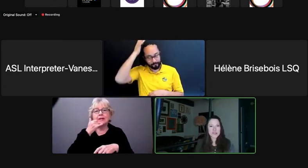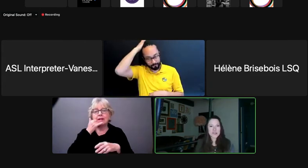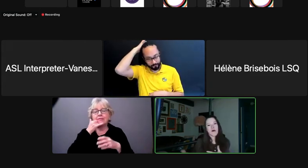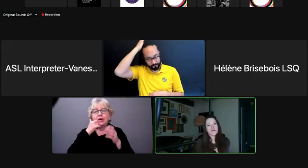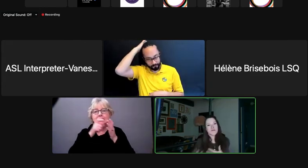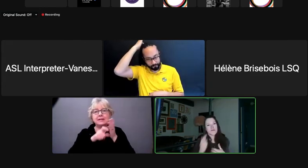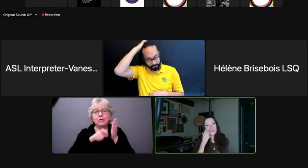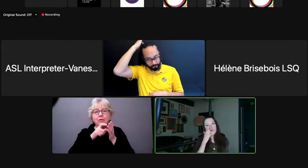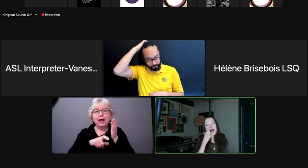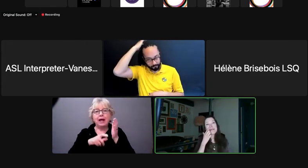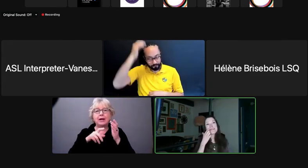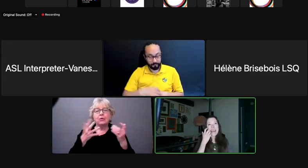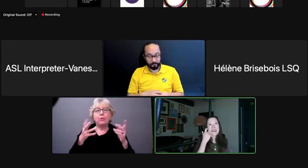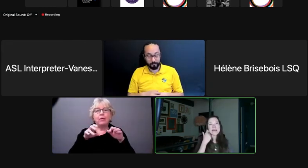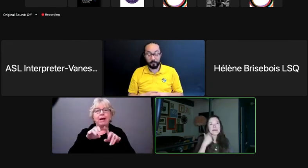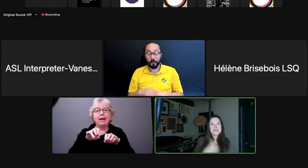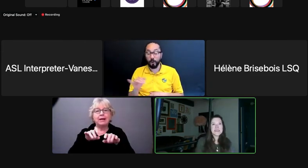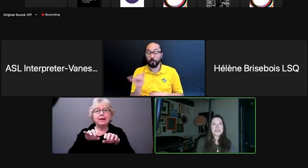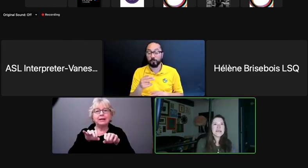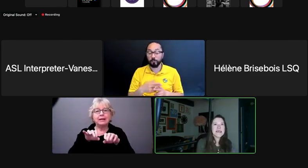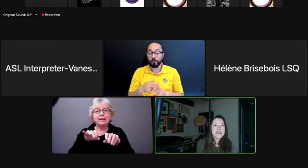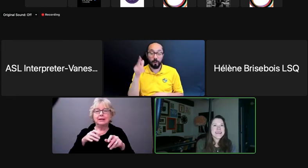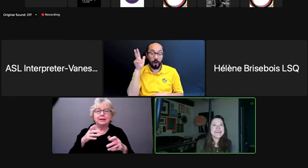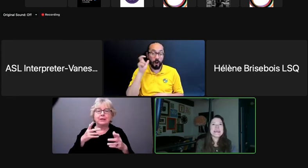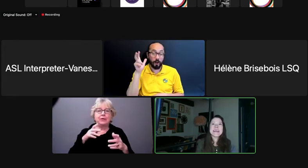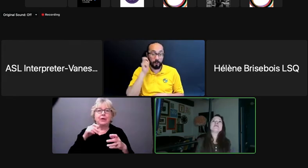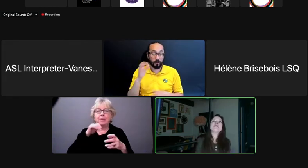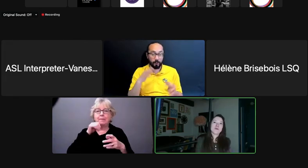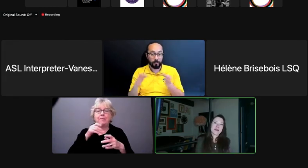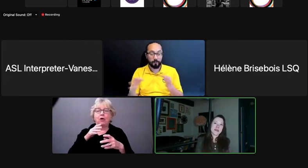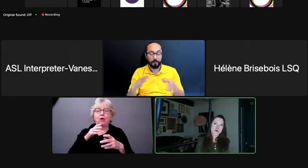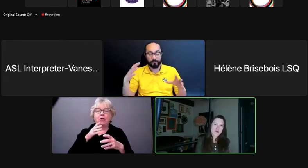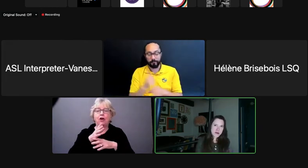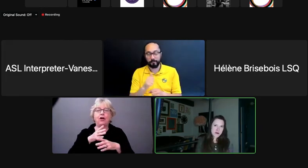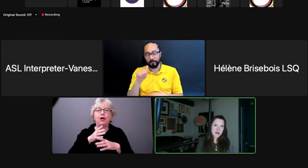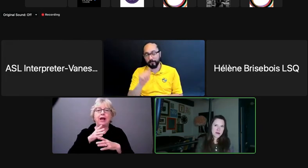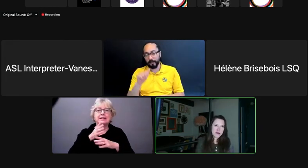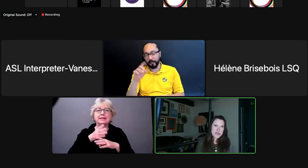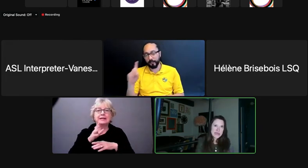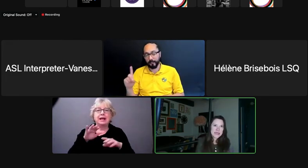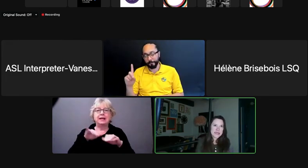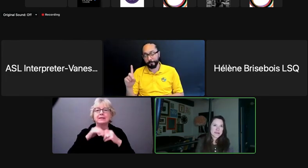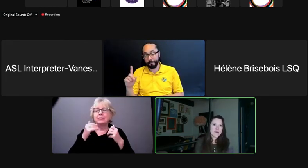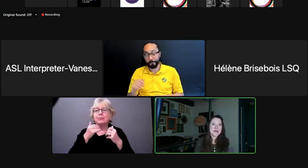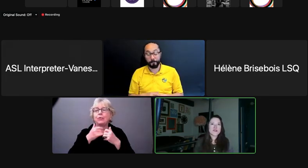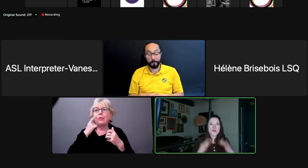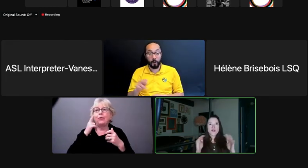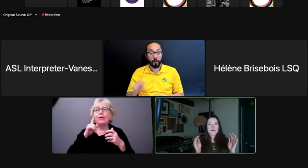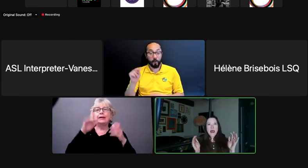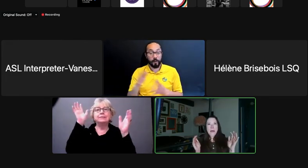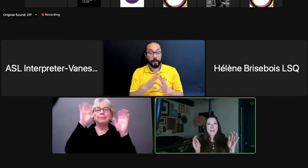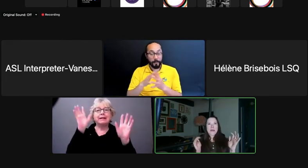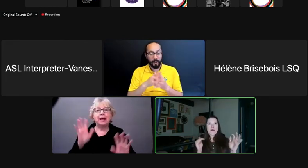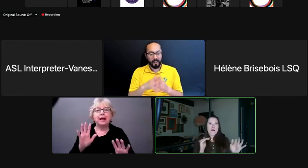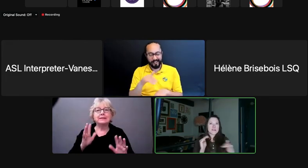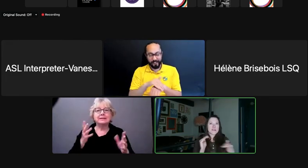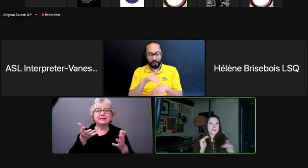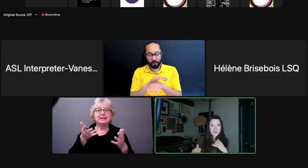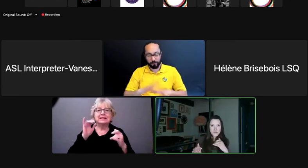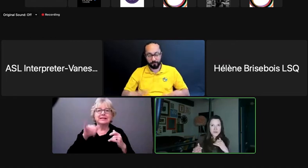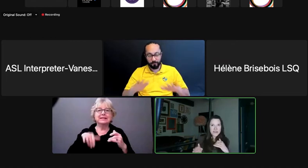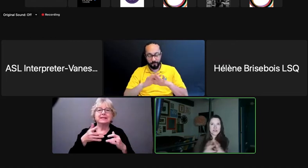en ligne et donc qui n'ont pas accès à tout le panorama possible d'un spectacle donc c'est là où l'accessibilité et ce